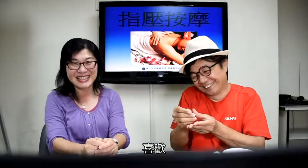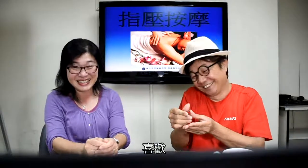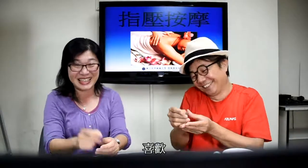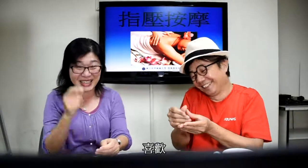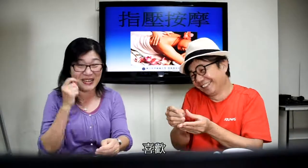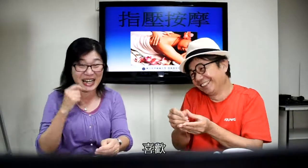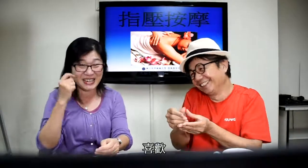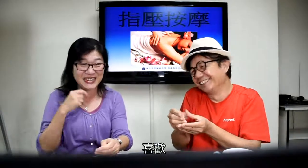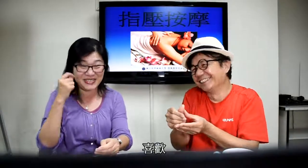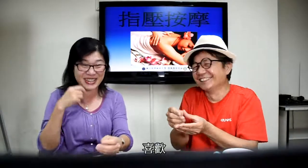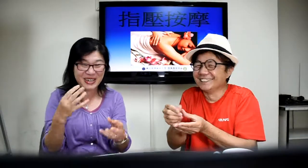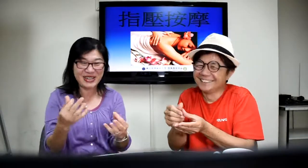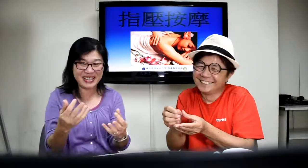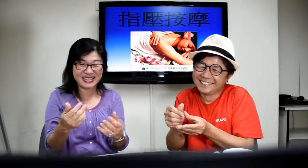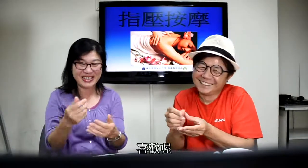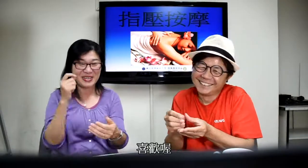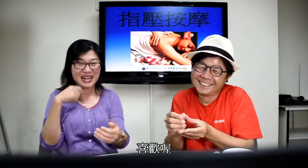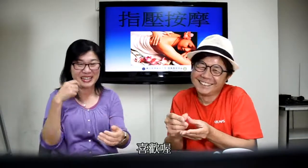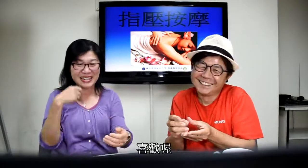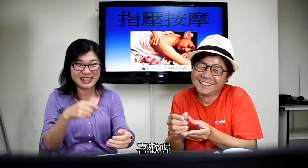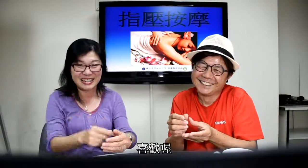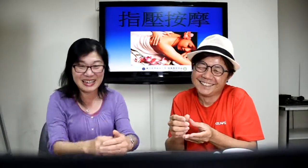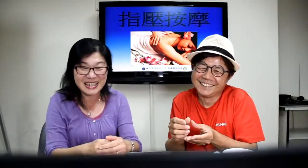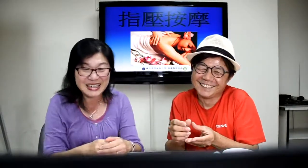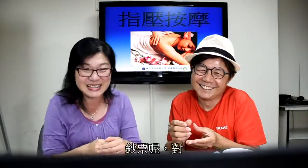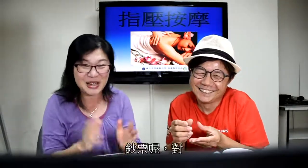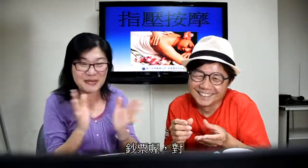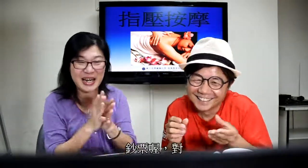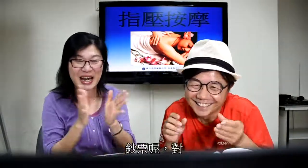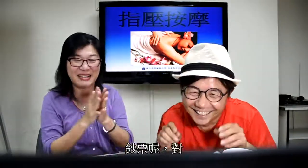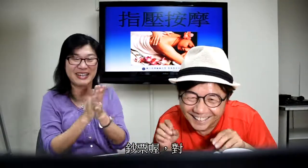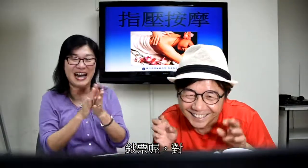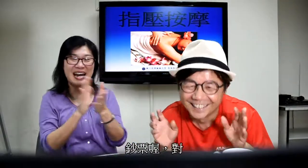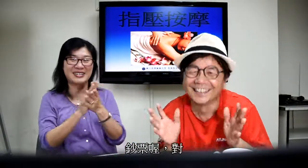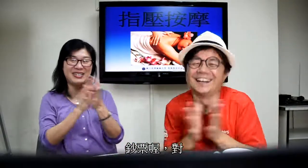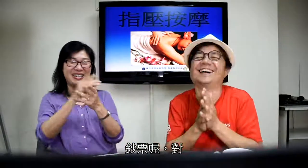喜欢，喜欢哦，钞票答对了，